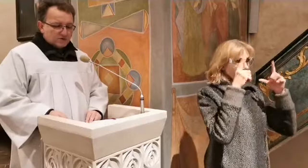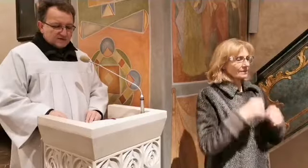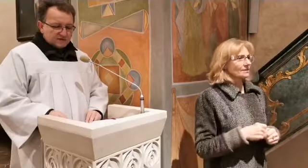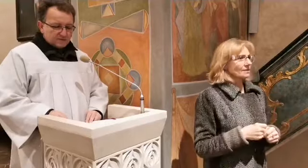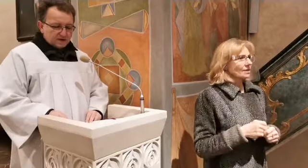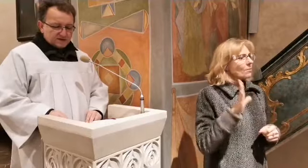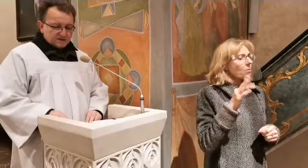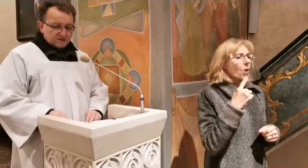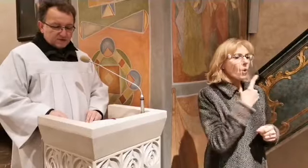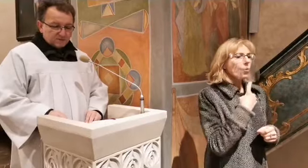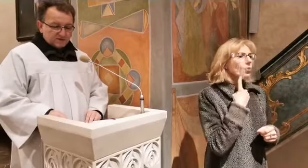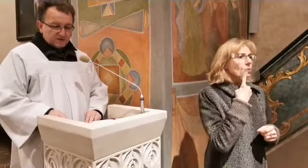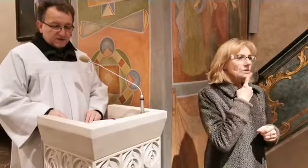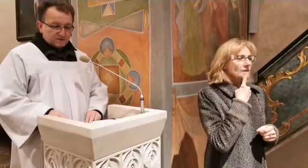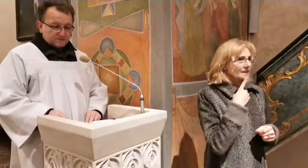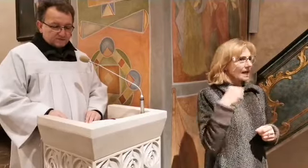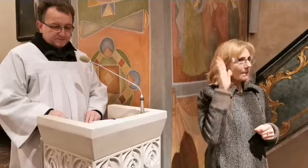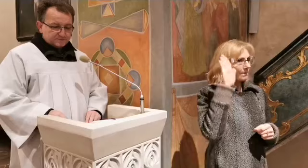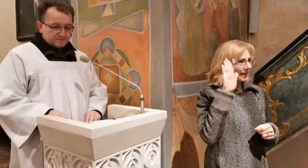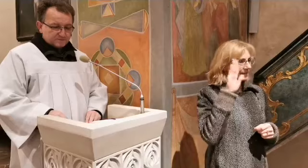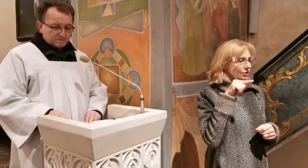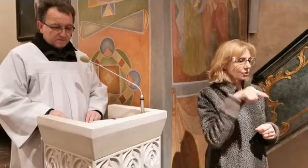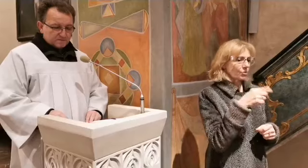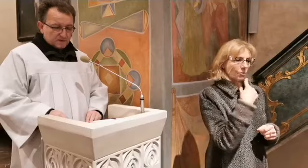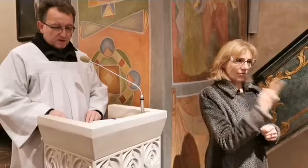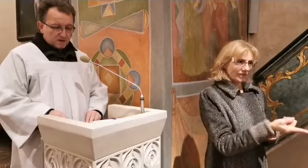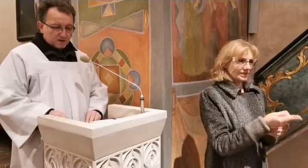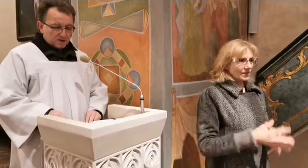bo usta Pańskie to powiedziały.